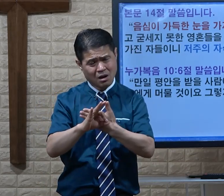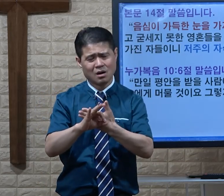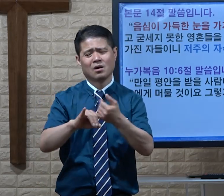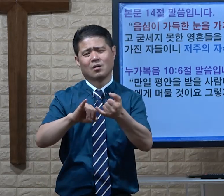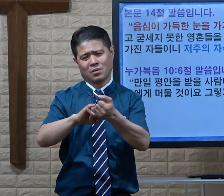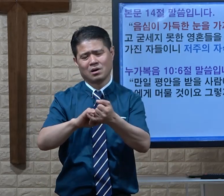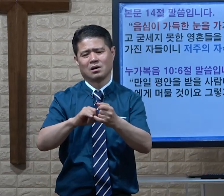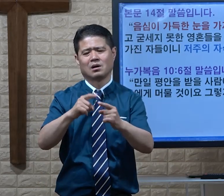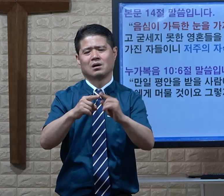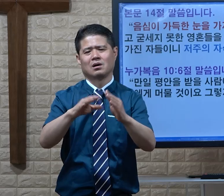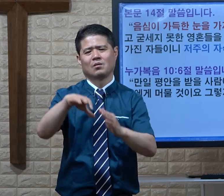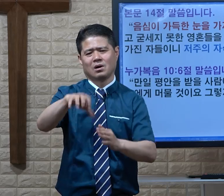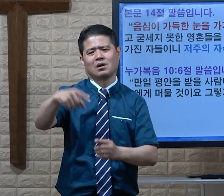평안이 없다면